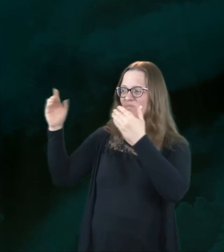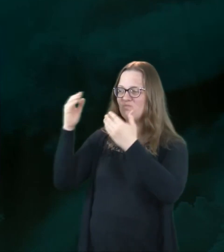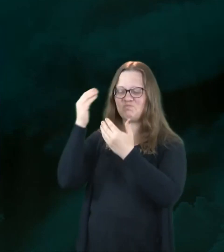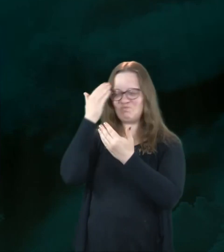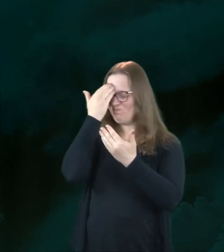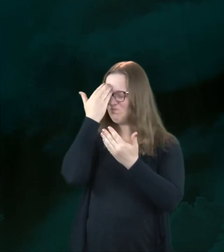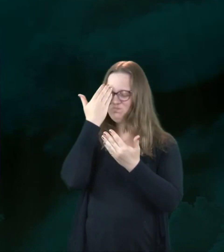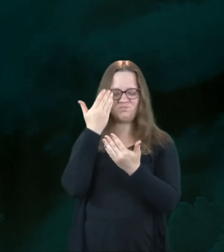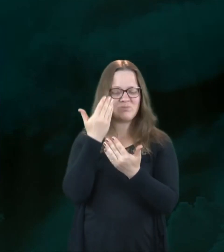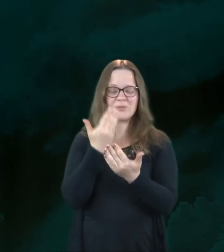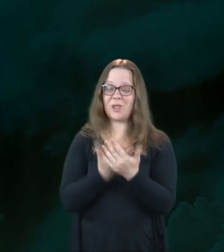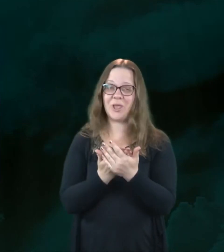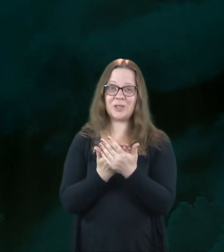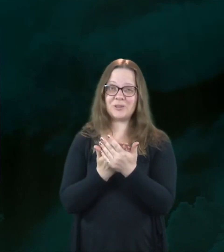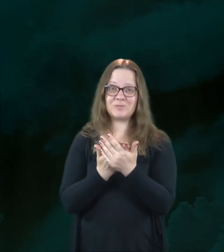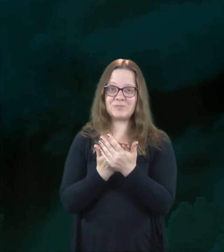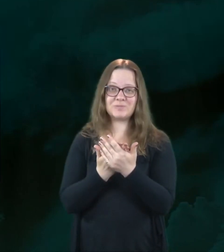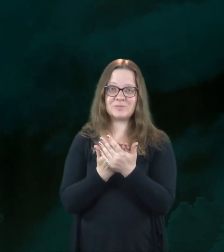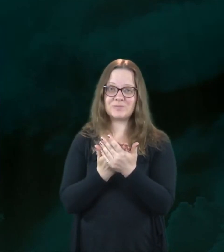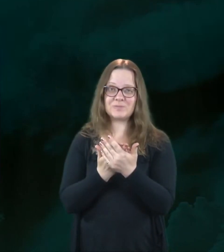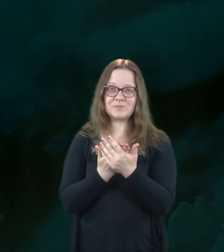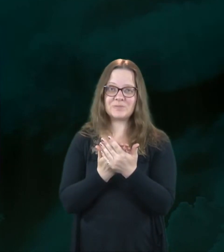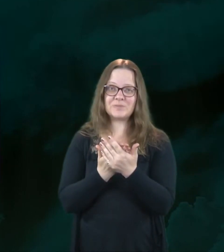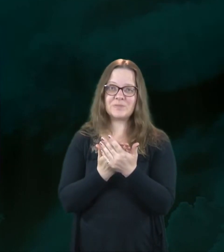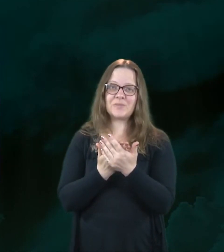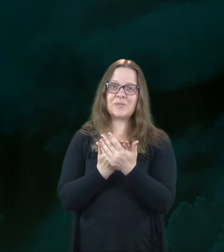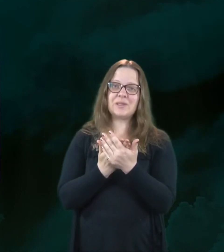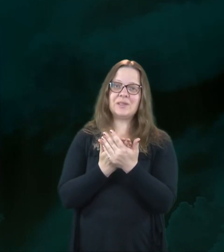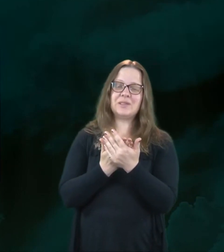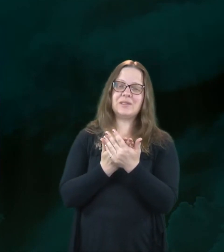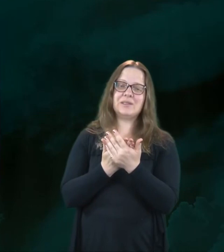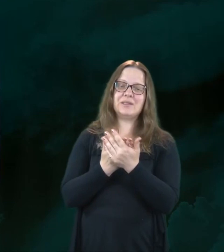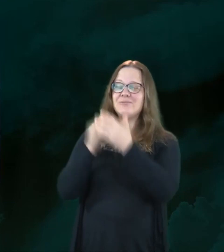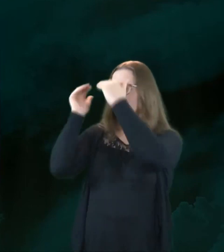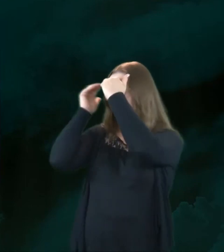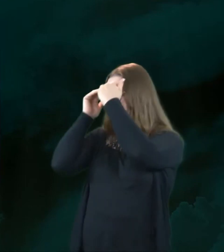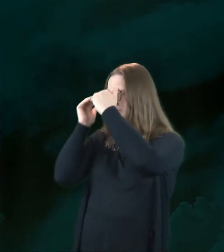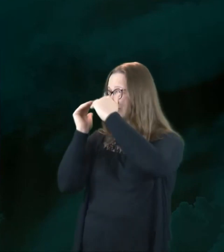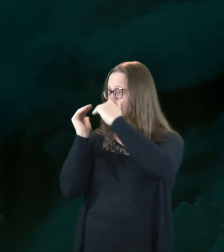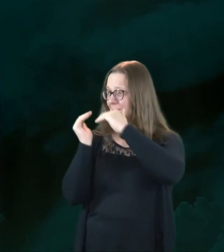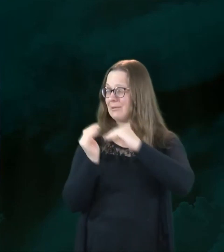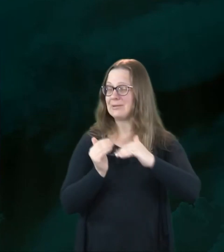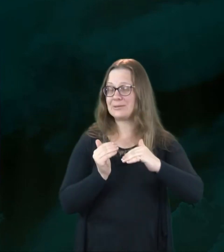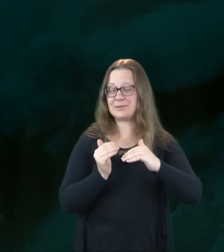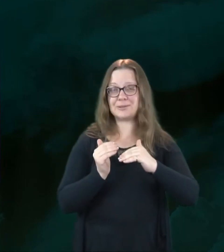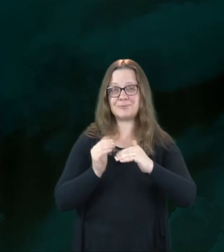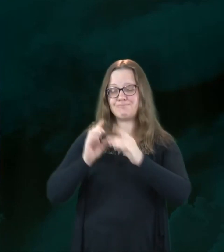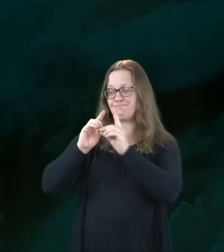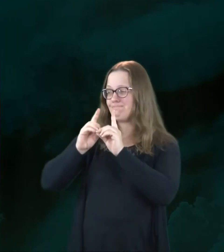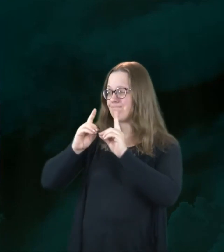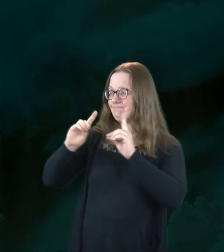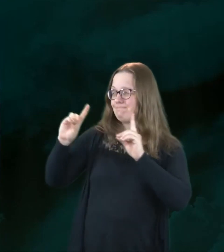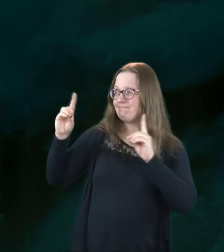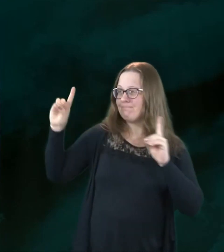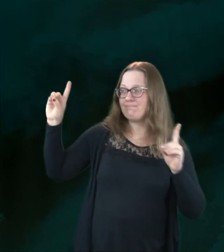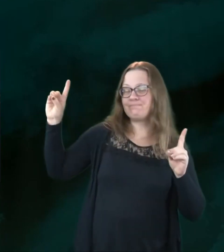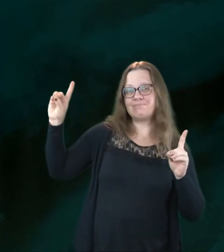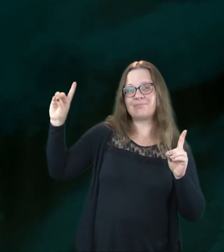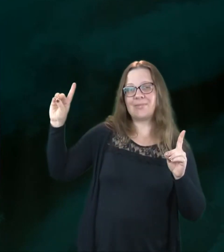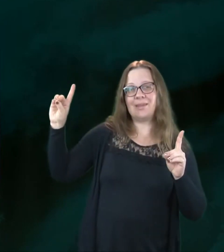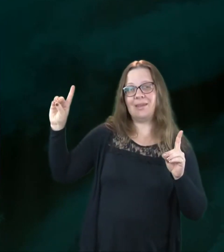Deus, não pondo crédito, dando crédito à palavra de Deus, esse homem desconectado se tornou